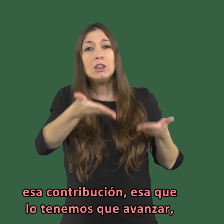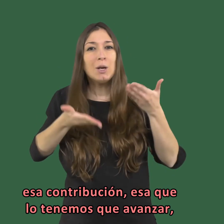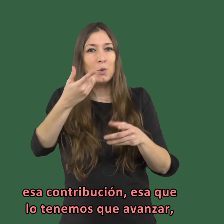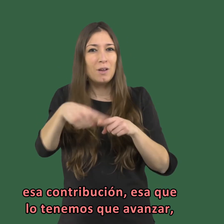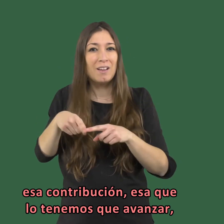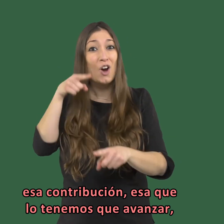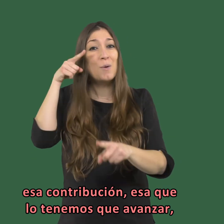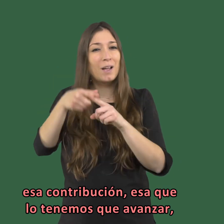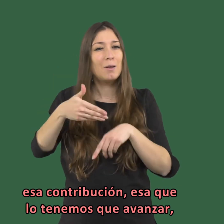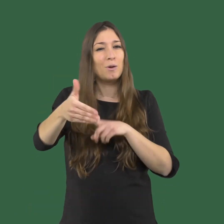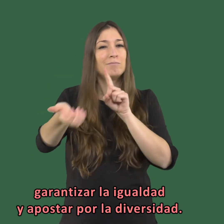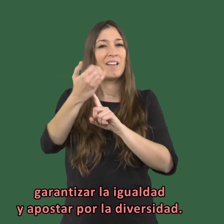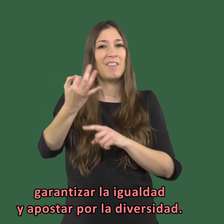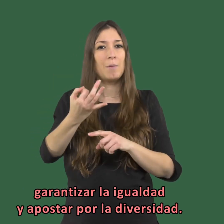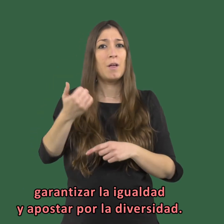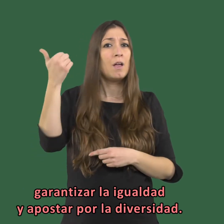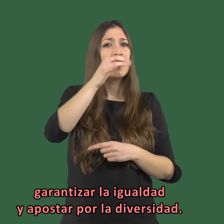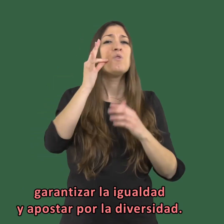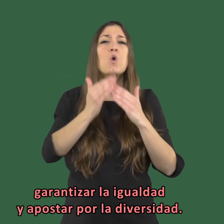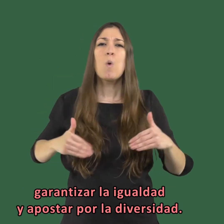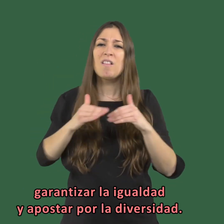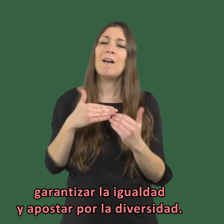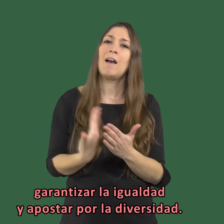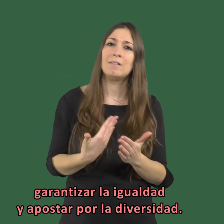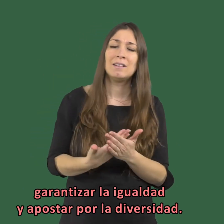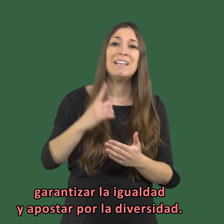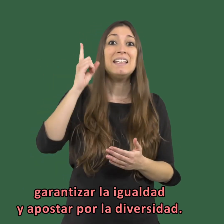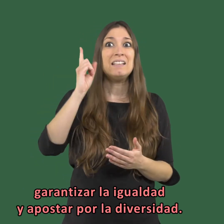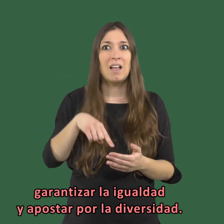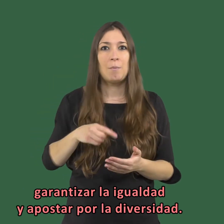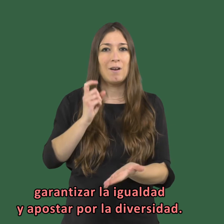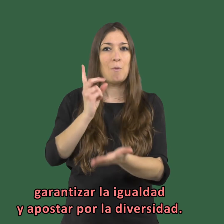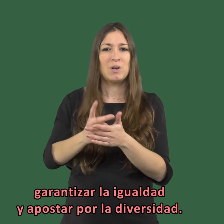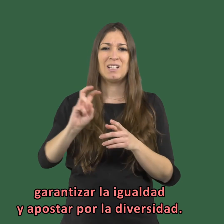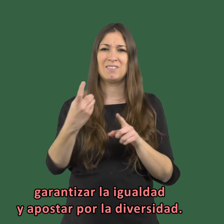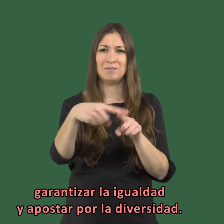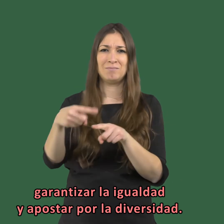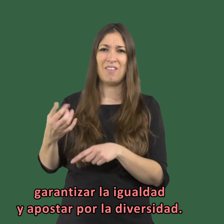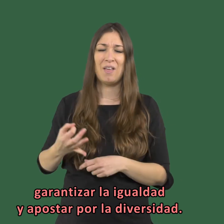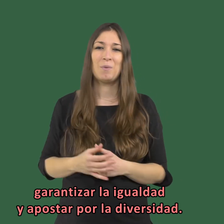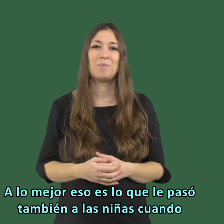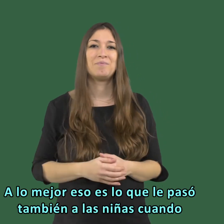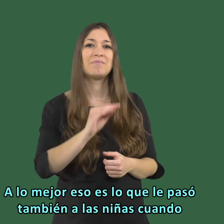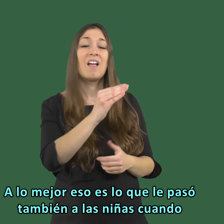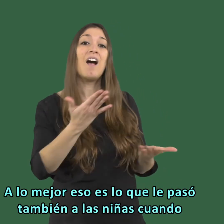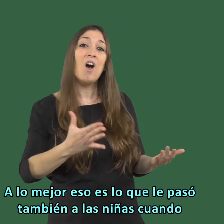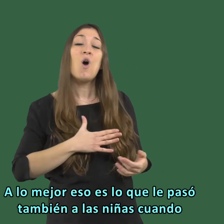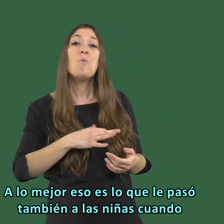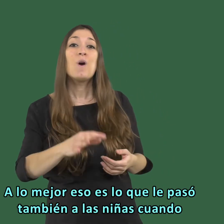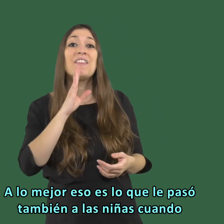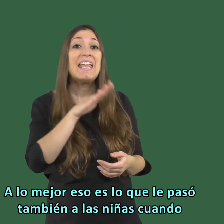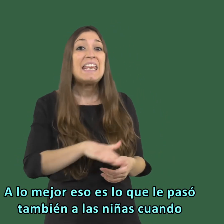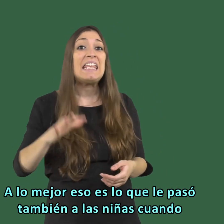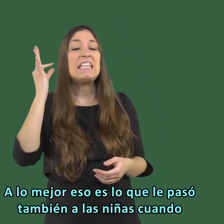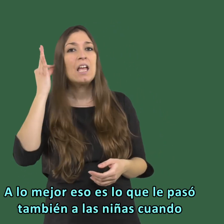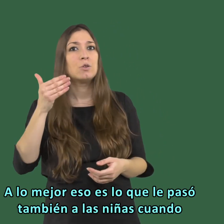que es esa que no tenemos que avanzar, ¿no? Es la igualdad, ¿no? Garantizar la igualdad y apostar por la diversidad. Y a lo mejor eso es lo que le pasa también